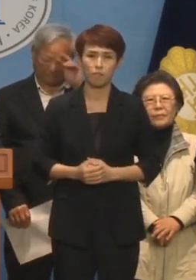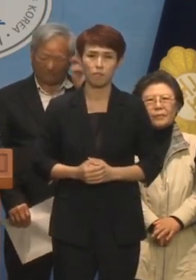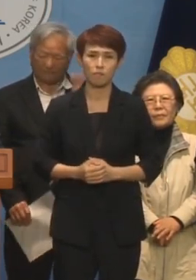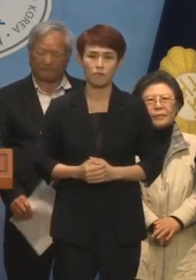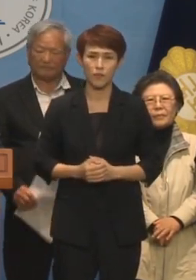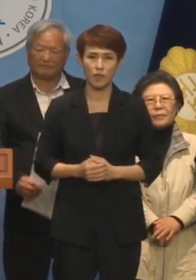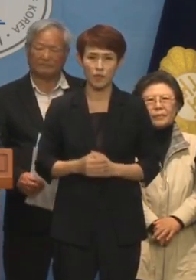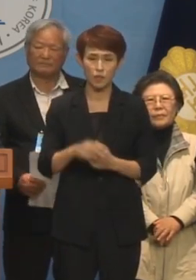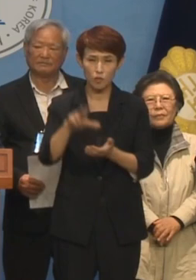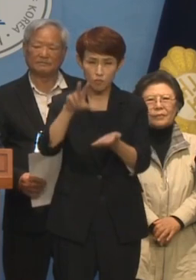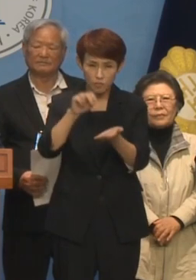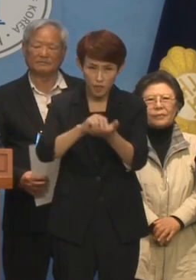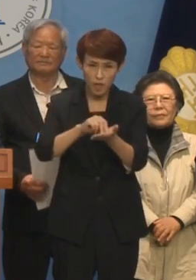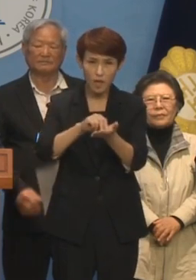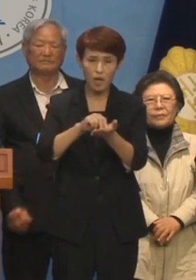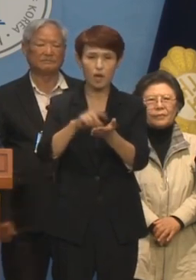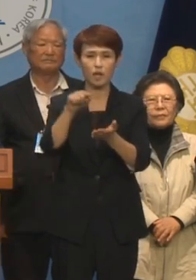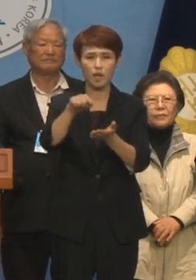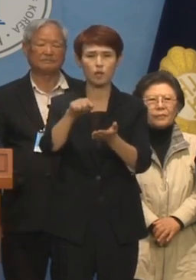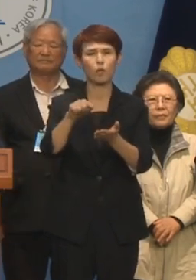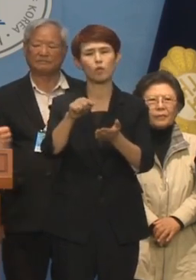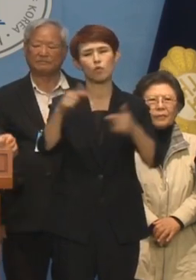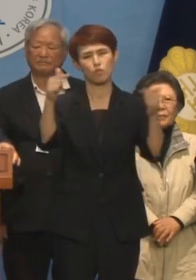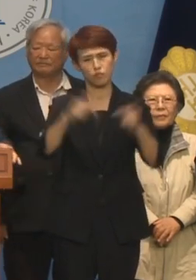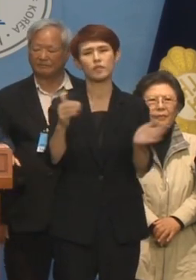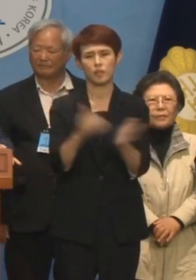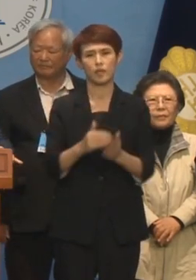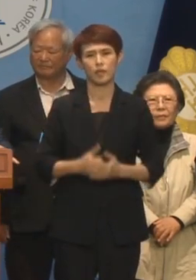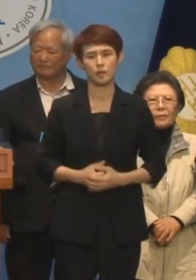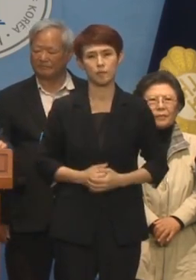쟁점을 최소화했다는 점을 말씀드립니다.